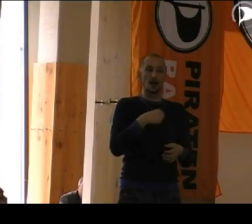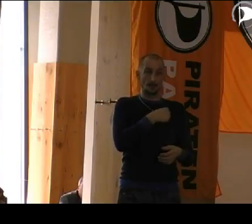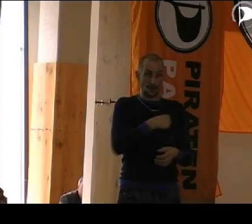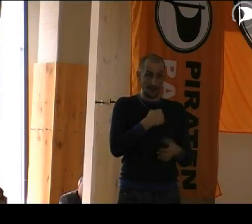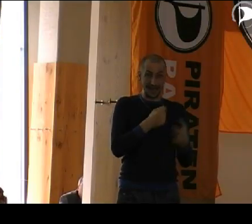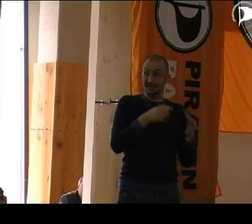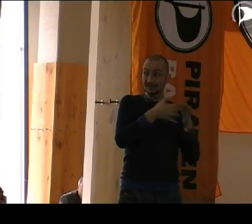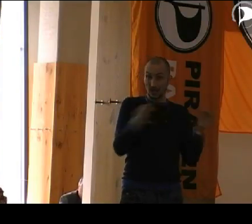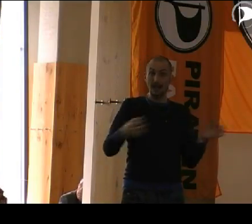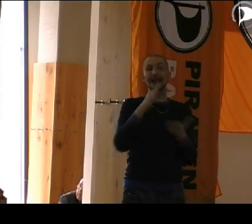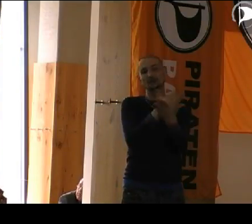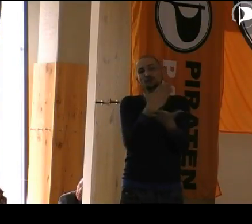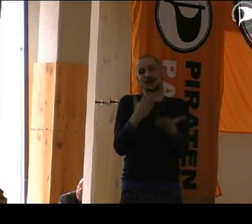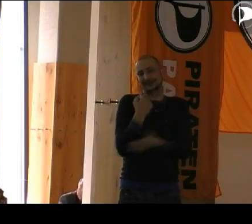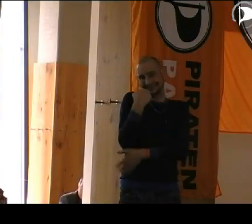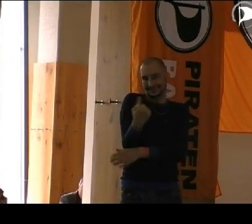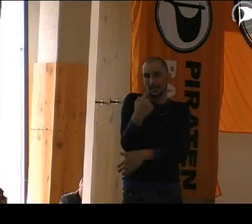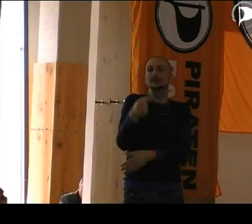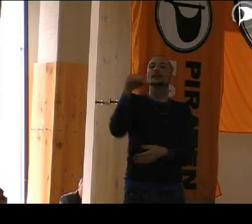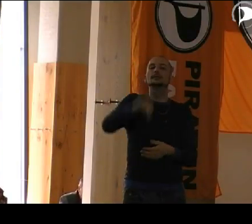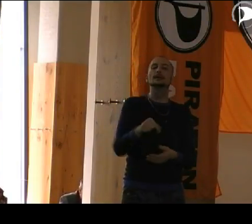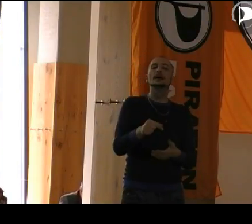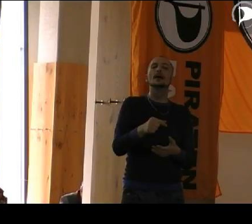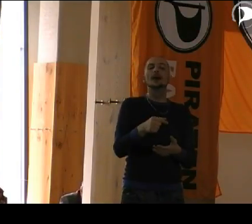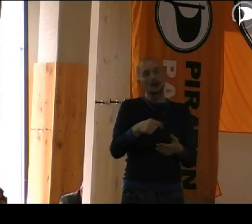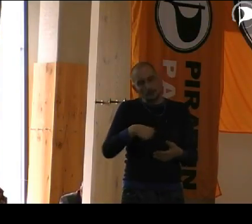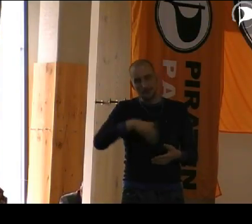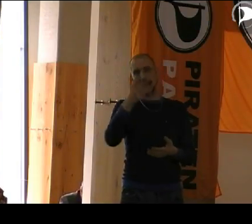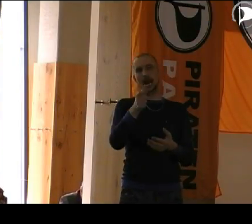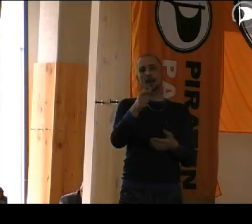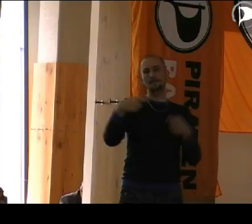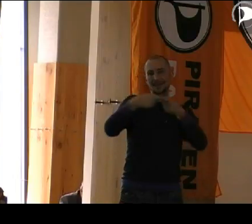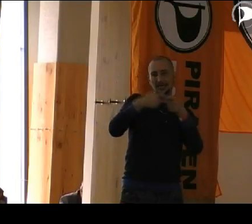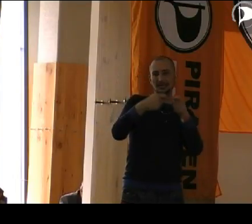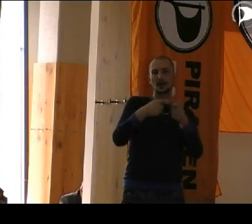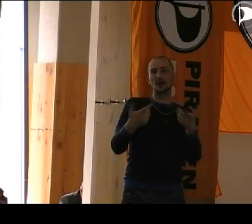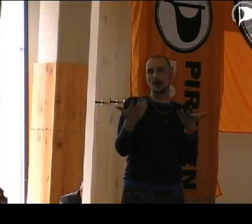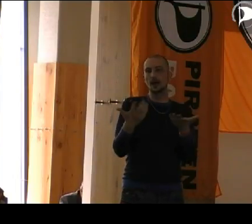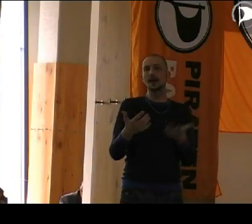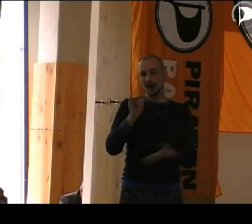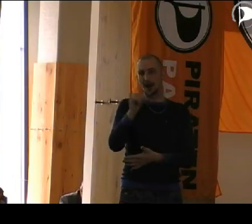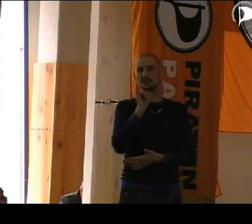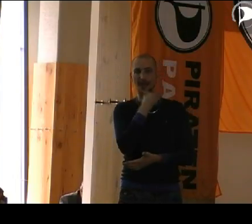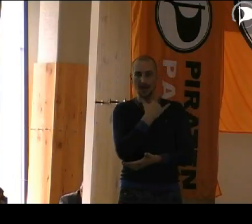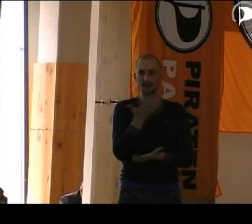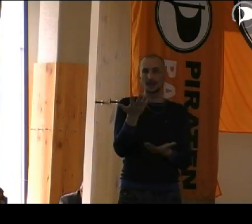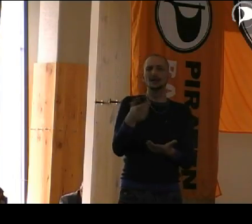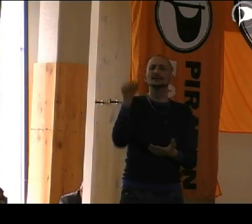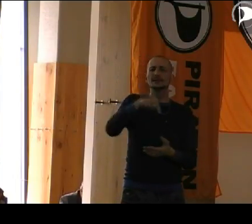aber beides mit ihrem vater haben möchte oder nicht damit solle zukünftig